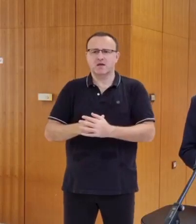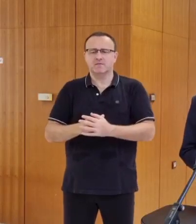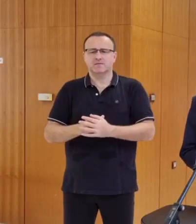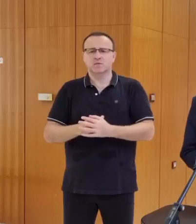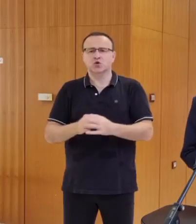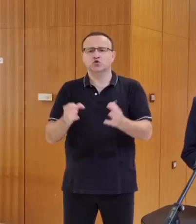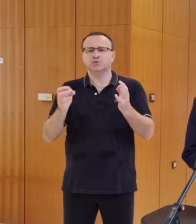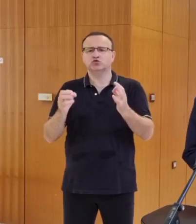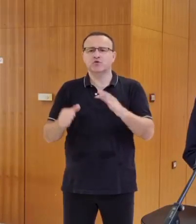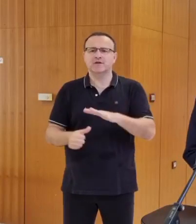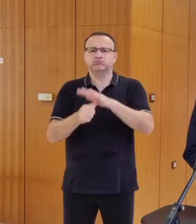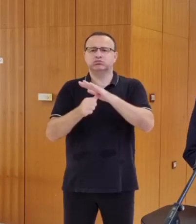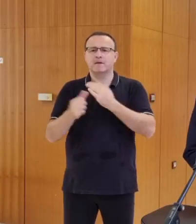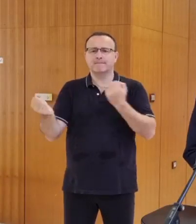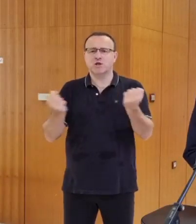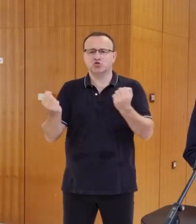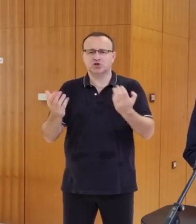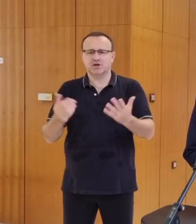manažerov.